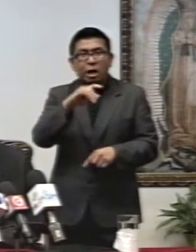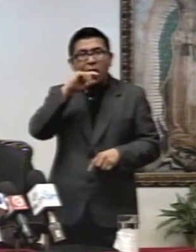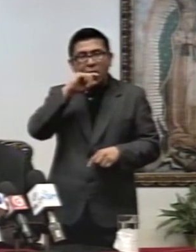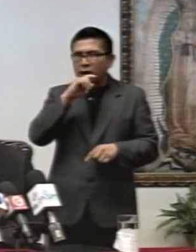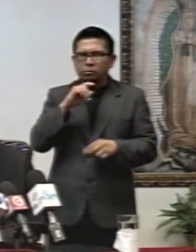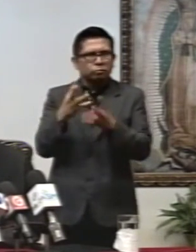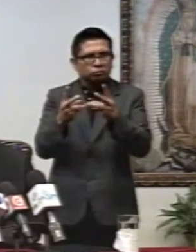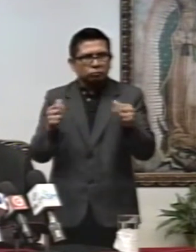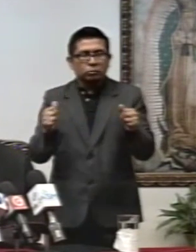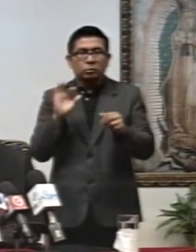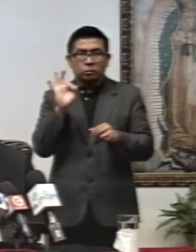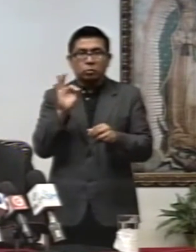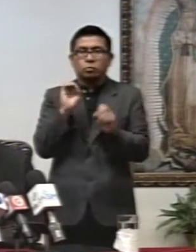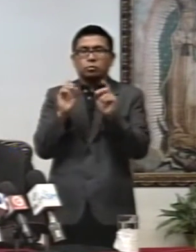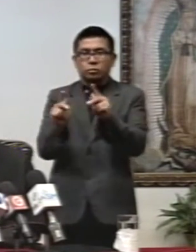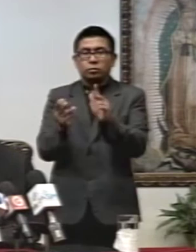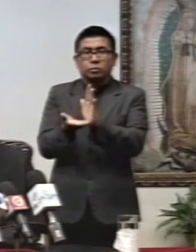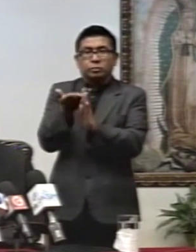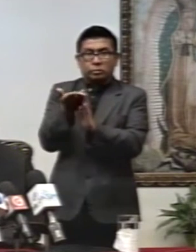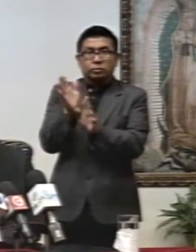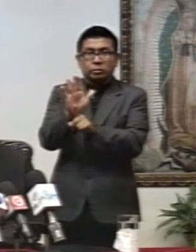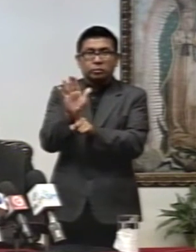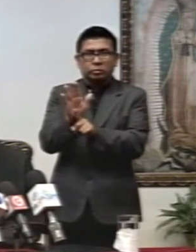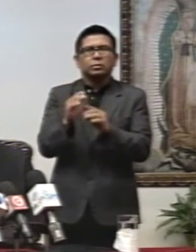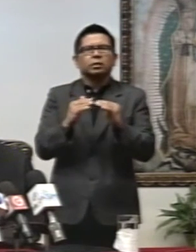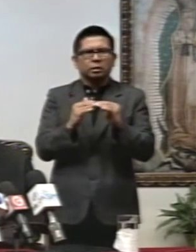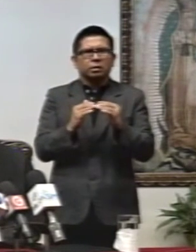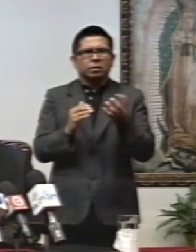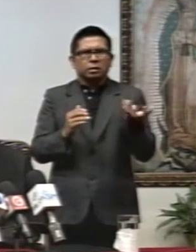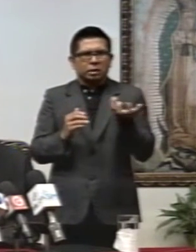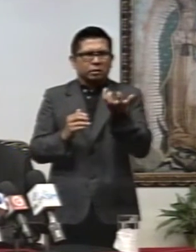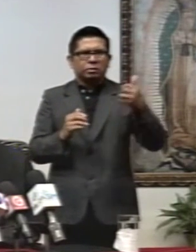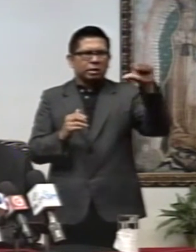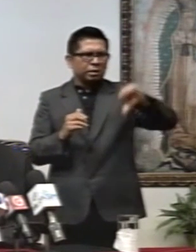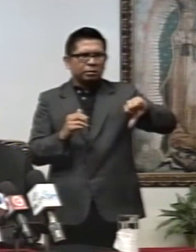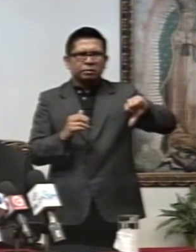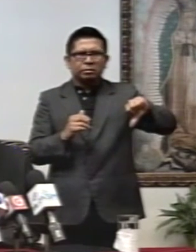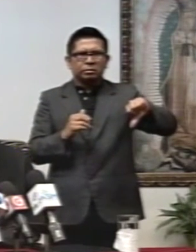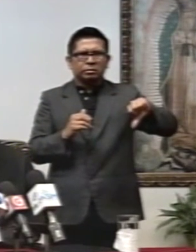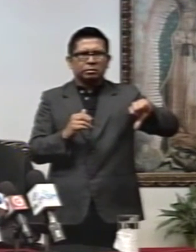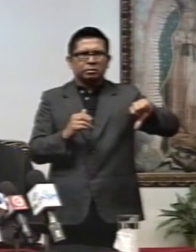ofrezca oportunidades de superación, incluso para aquellos que han delinquido,